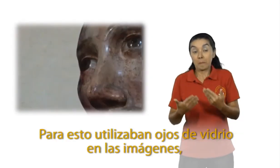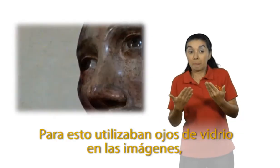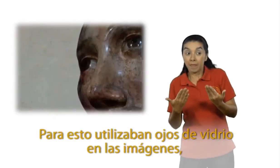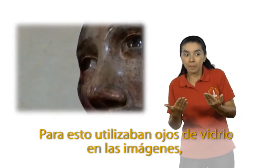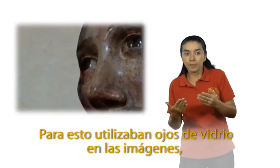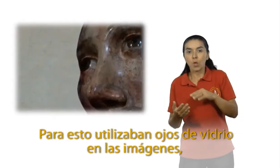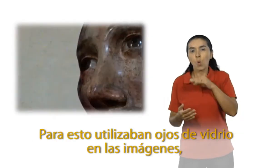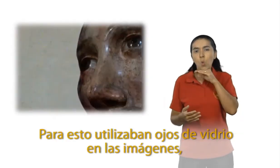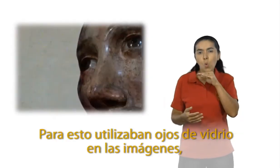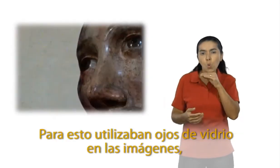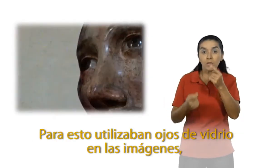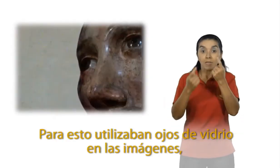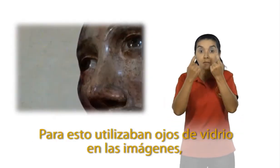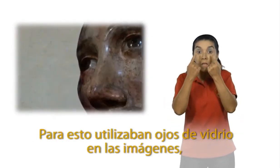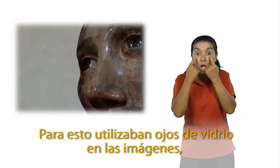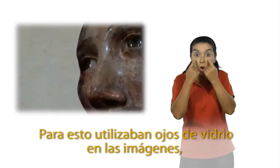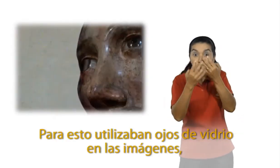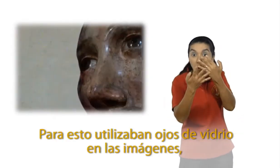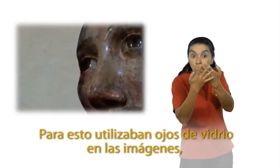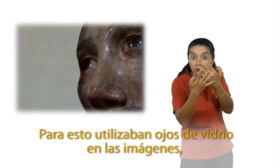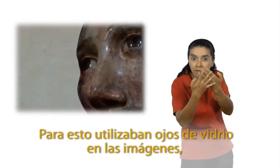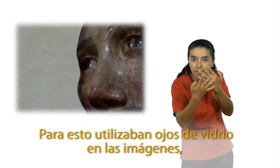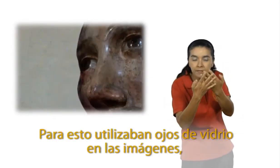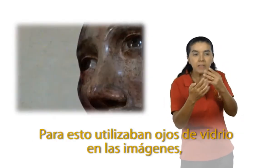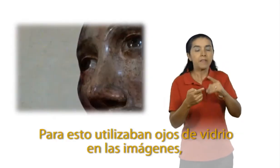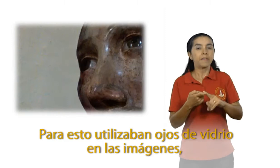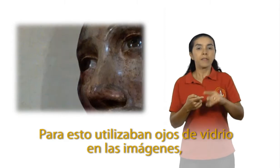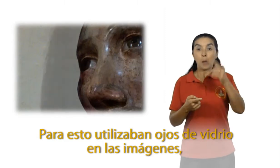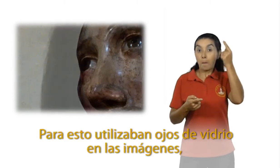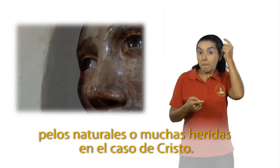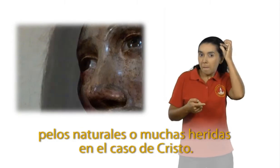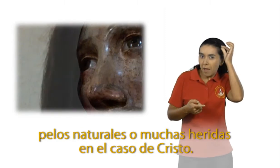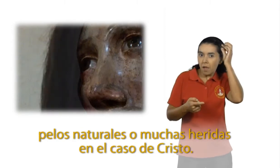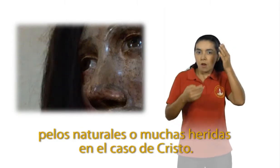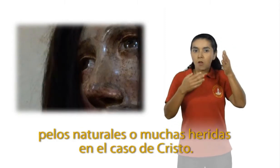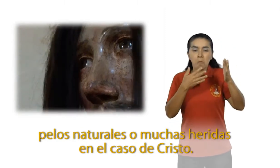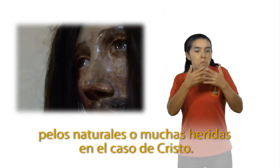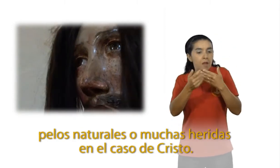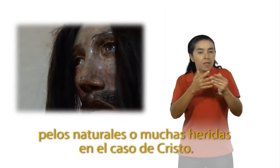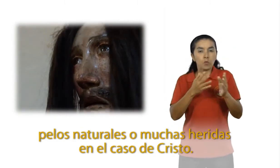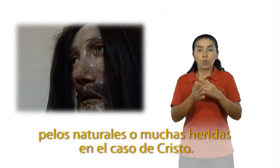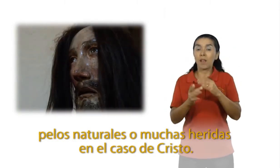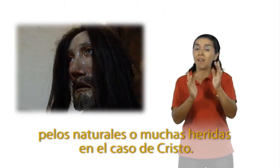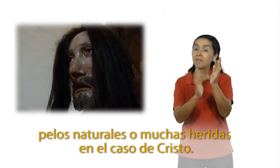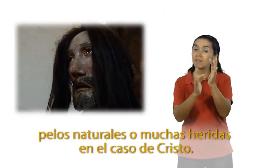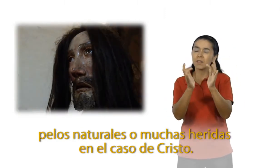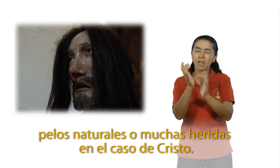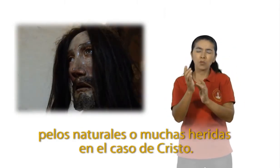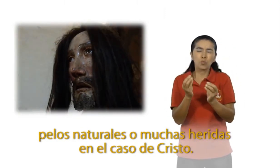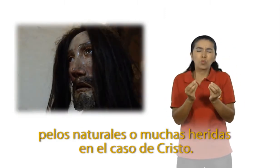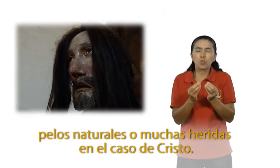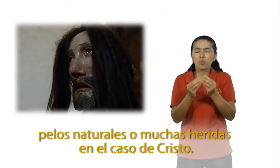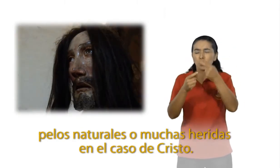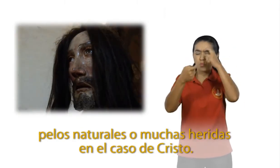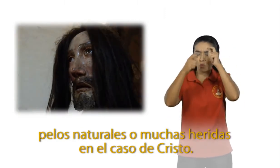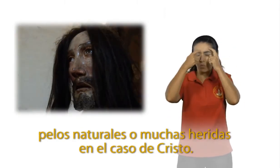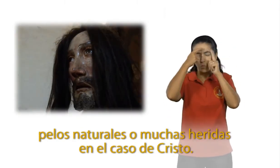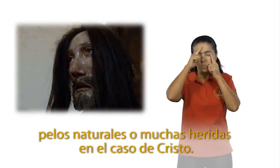Para esto, utilizaban ojos de vidrio en las imágenes, pelos naturales o muchas heridas en el caso de Cristo.